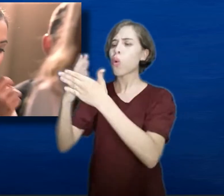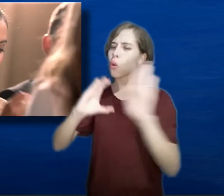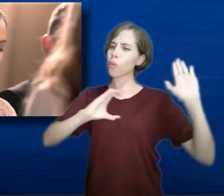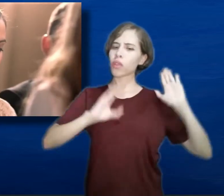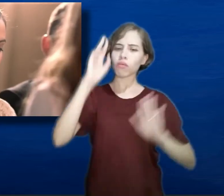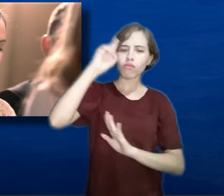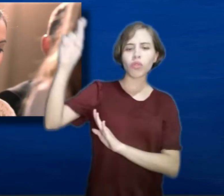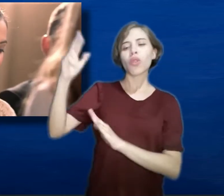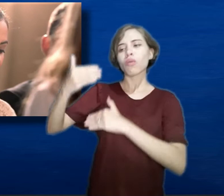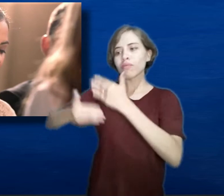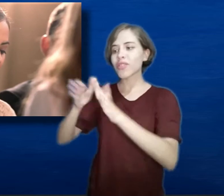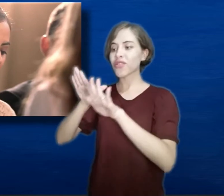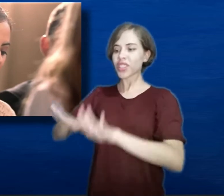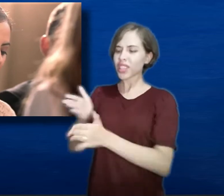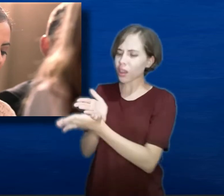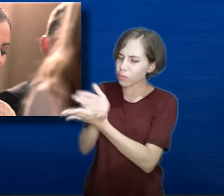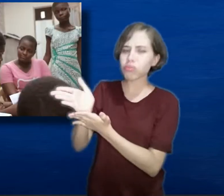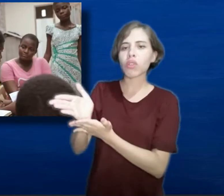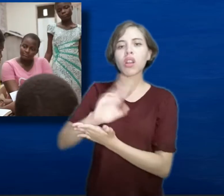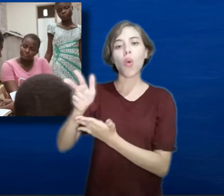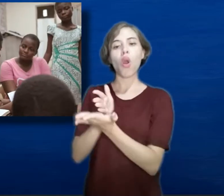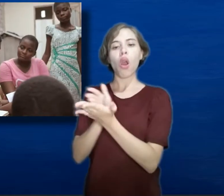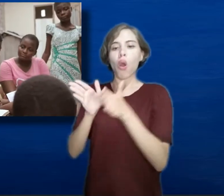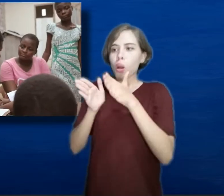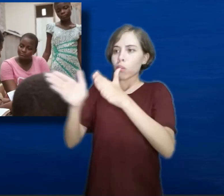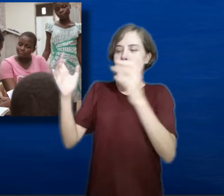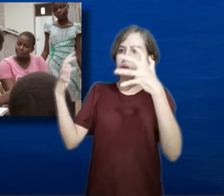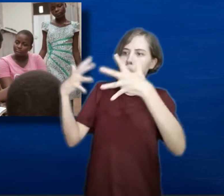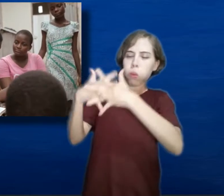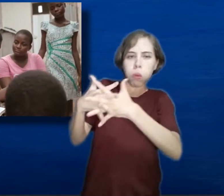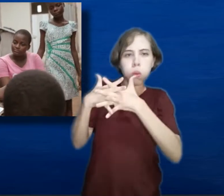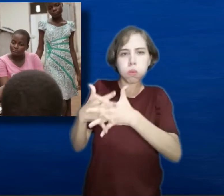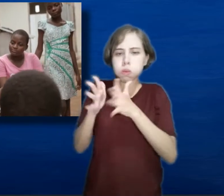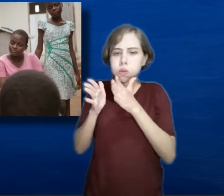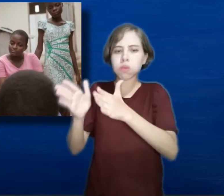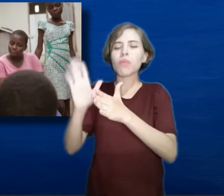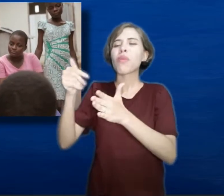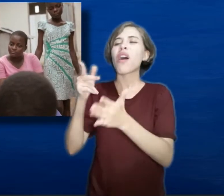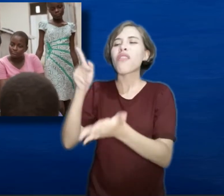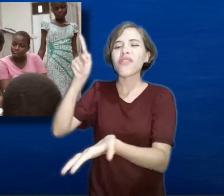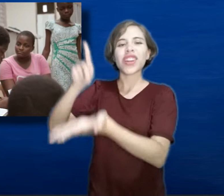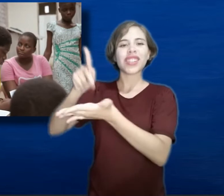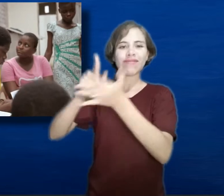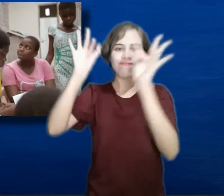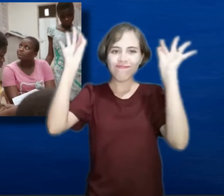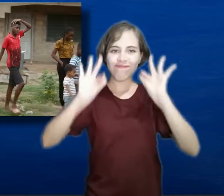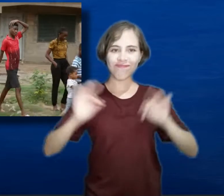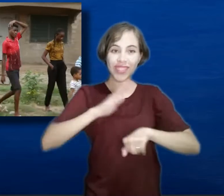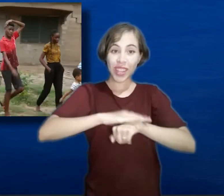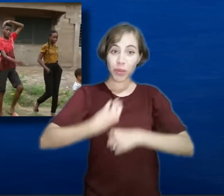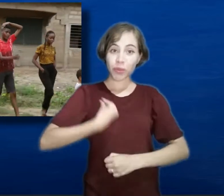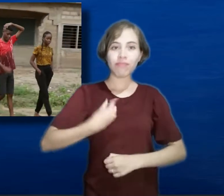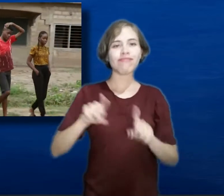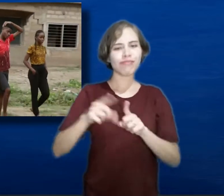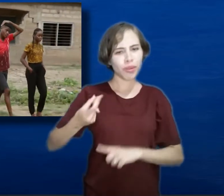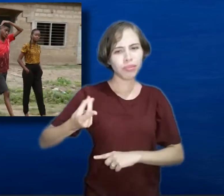convênios sagrados. Nós escolhemos viver e progredir no caminho do convênio do Senhor e permanecer nele. Não é um caminho